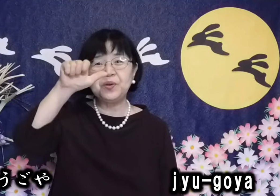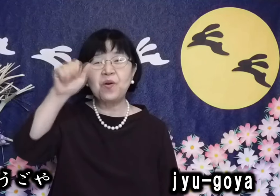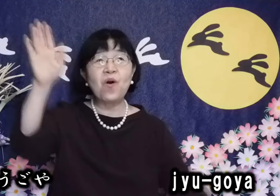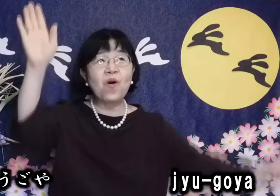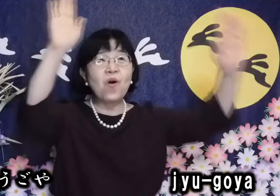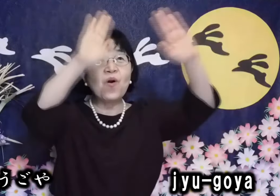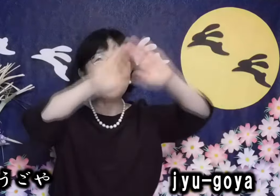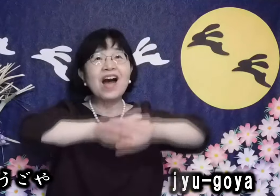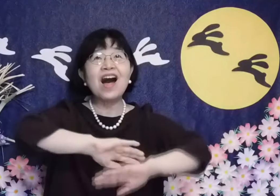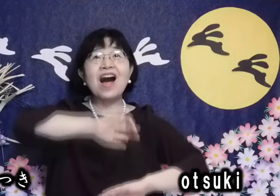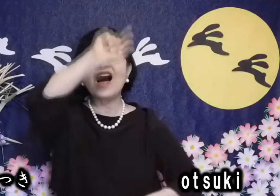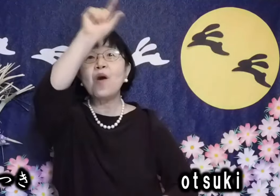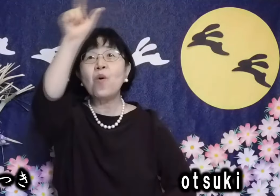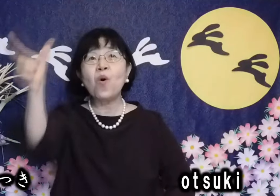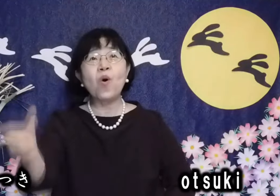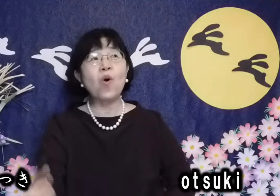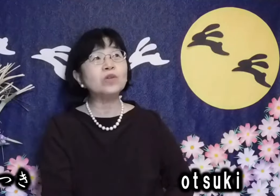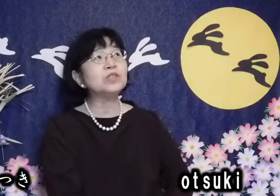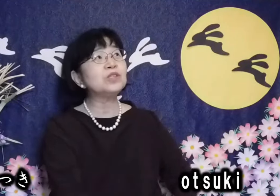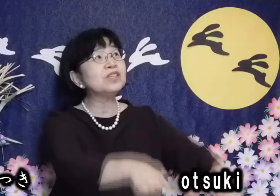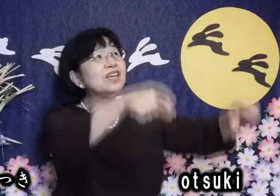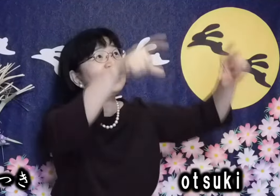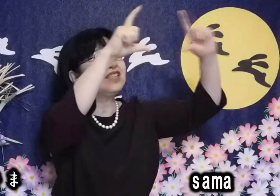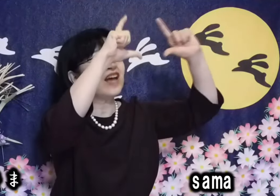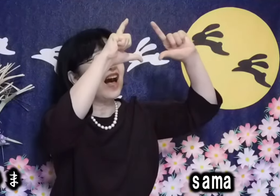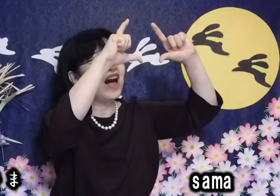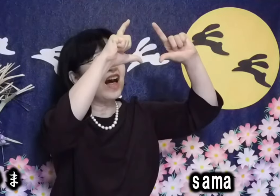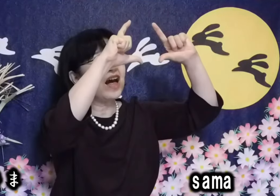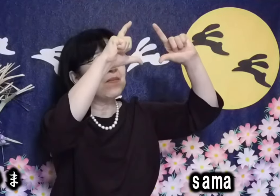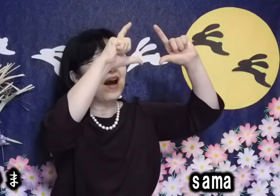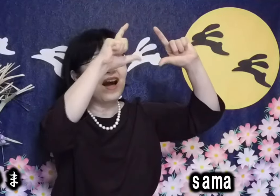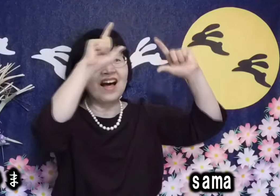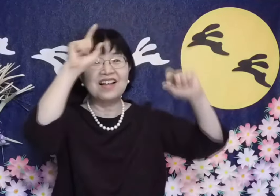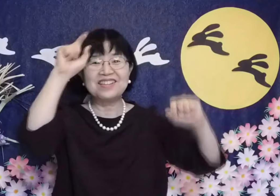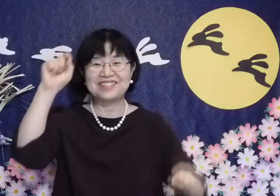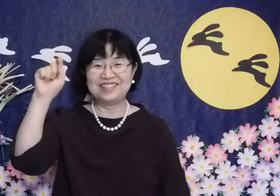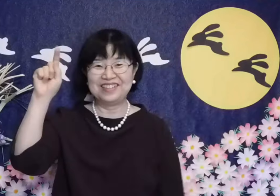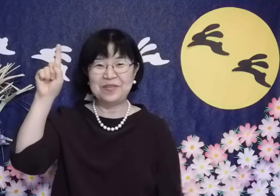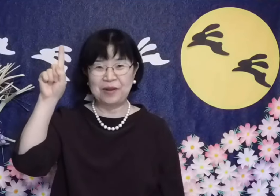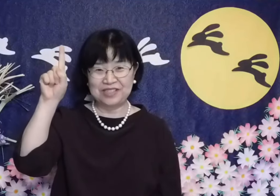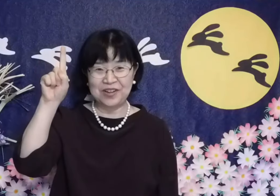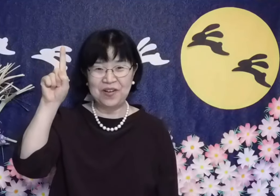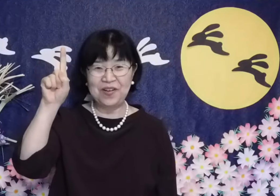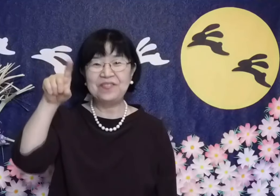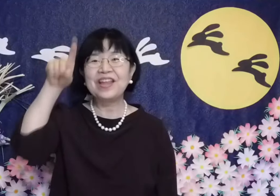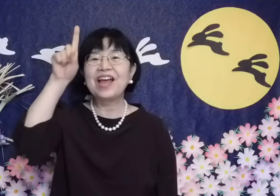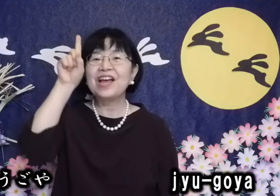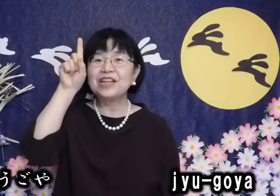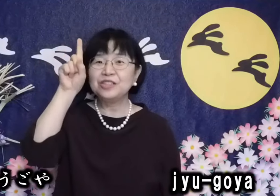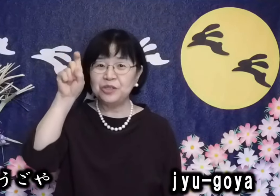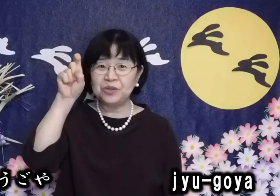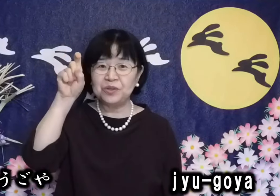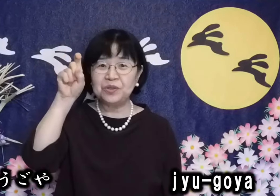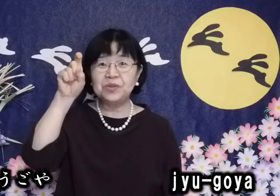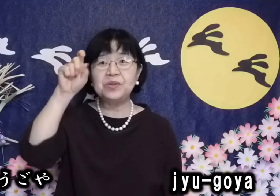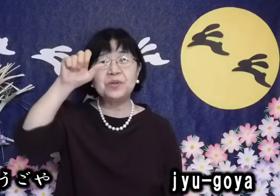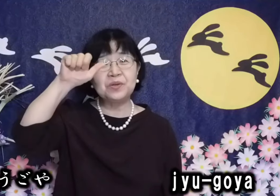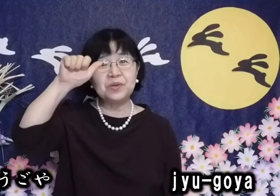五夜お月様、もう一度。十